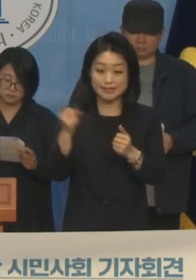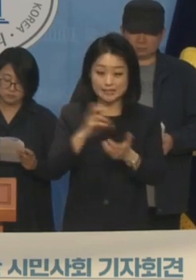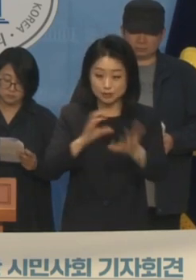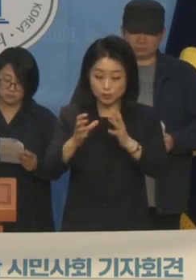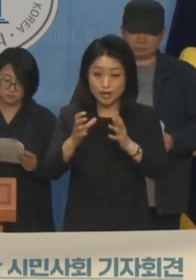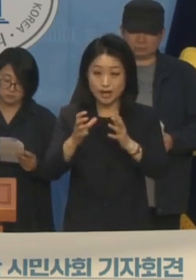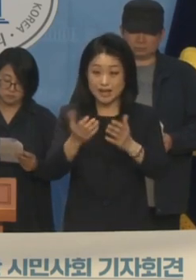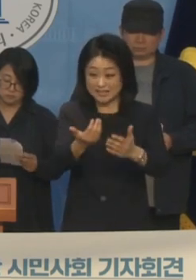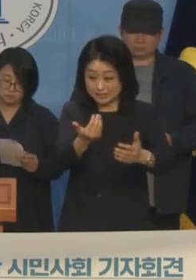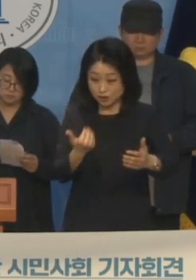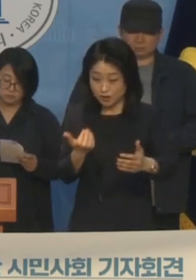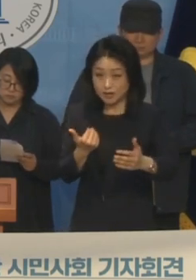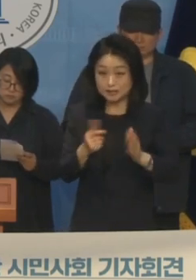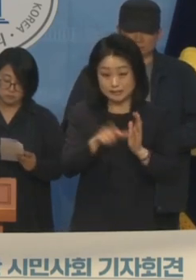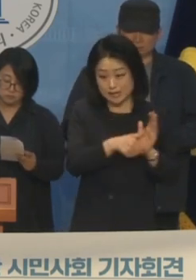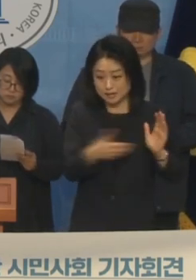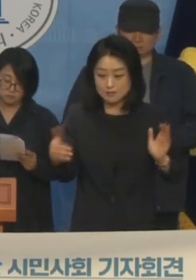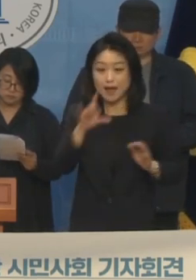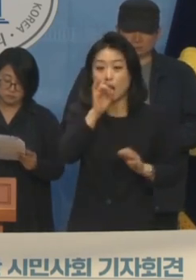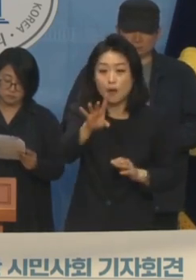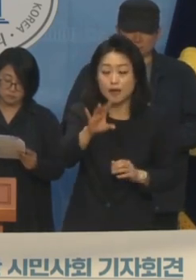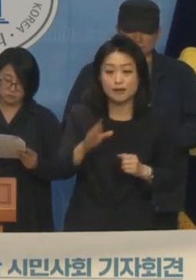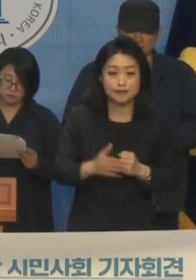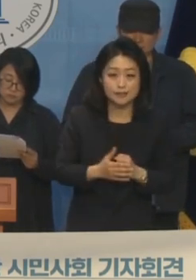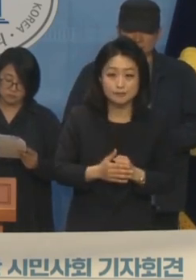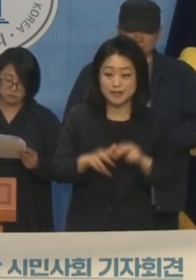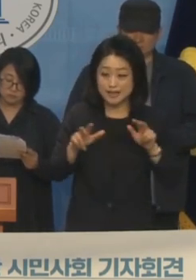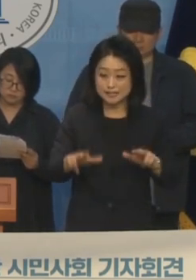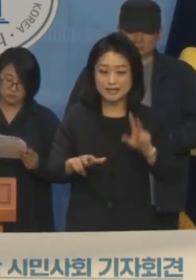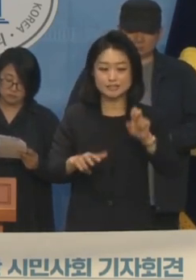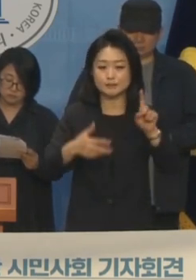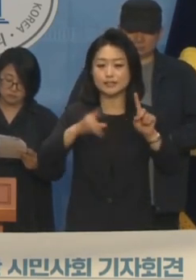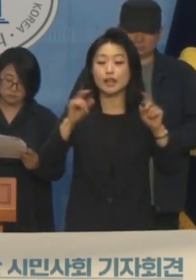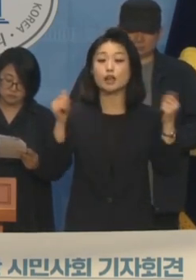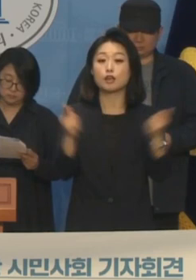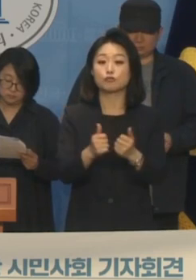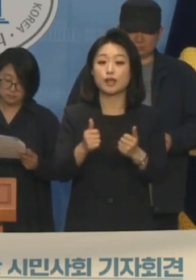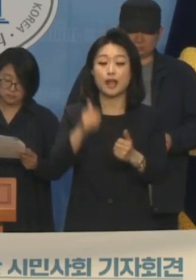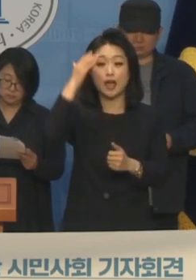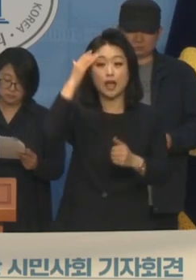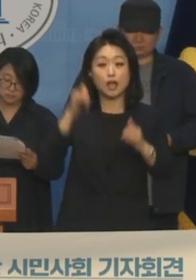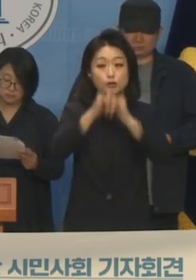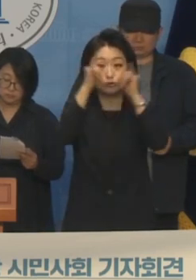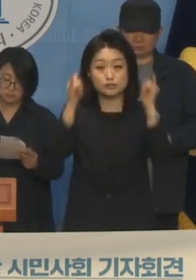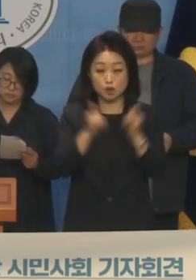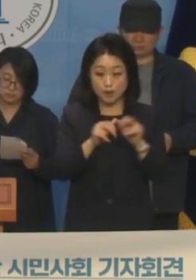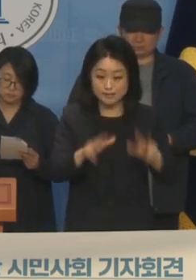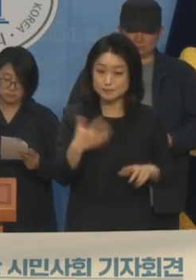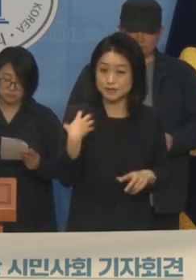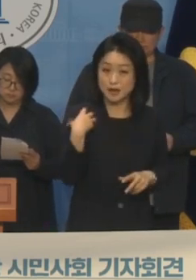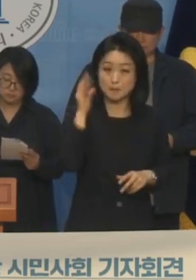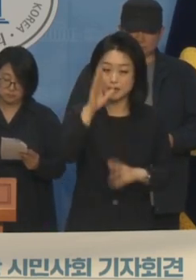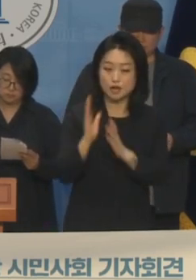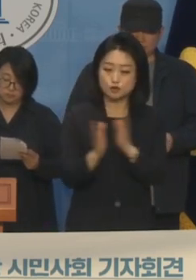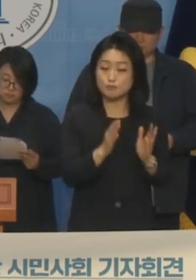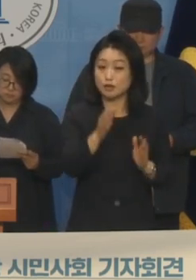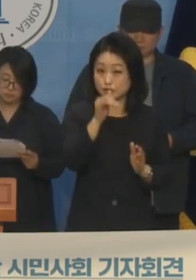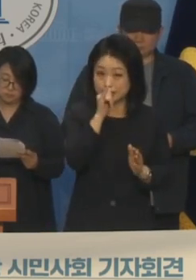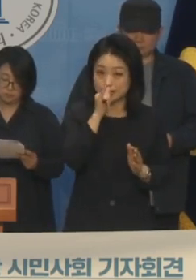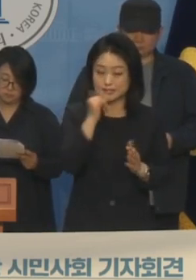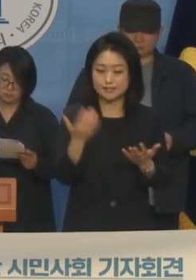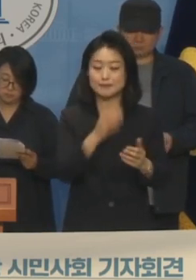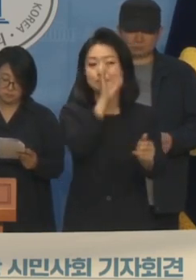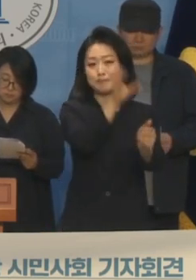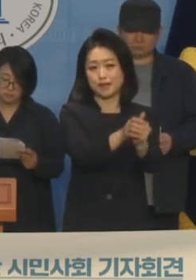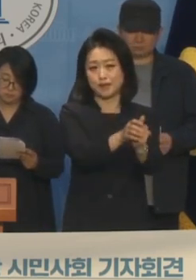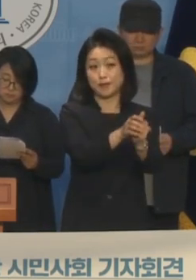몇 년의 시간을 흘려보낼 수는 없다. 우리는 21대 국회가 우리 사회의 현재를 책임지고 미래를 준비할 소임을, 모든